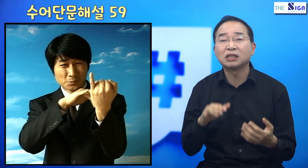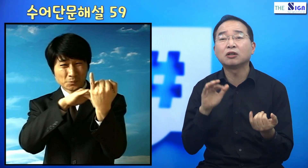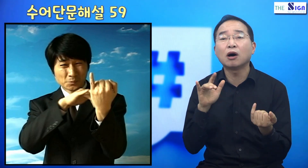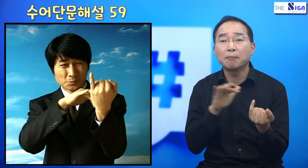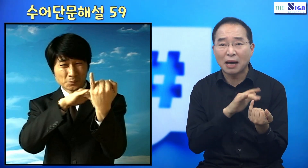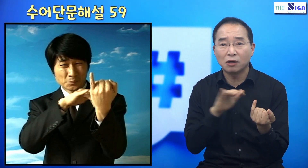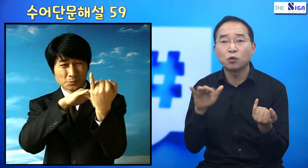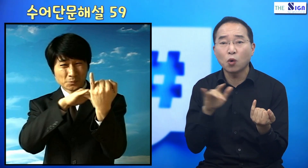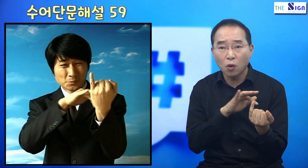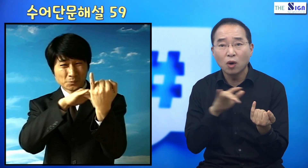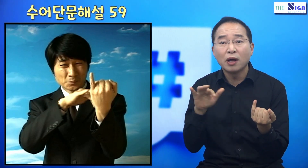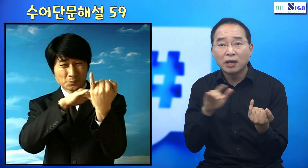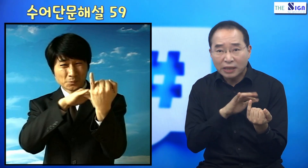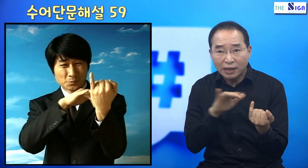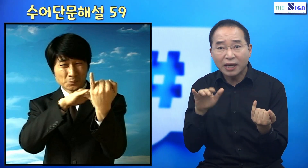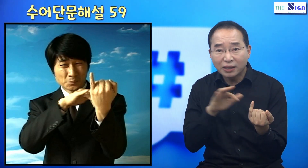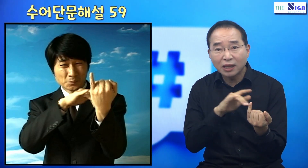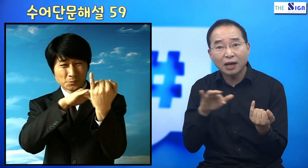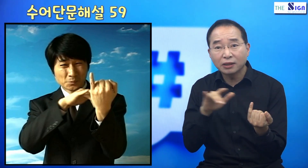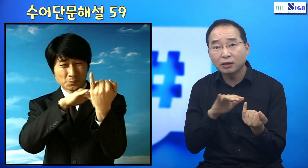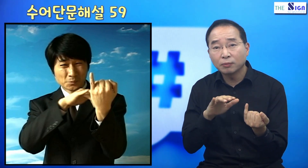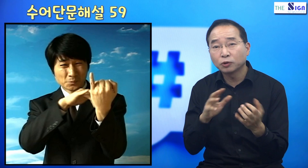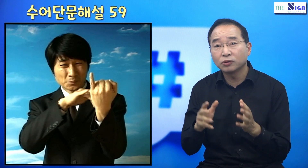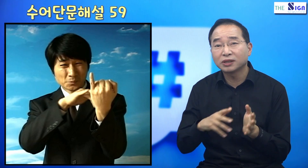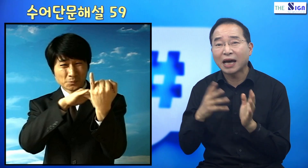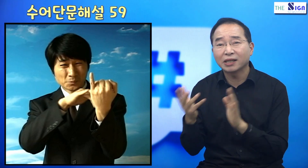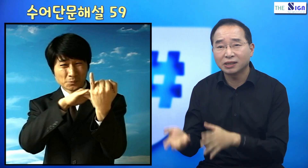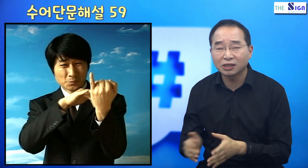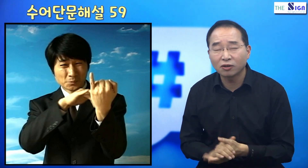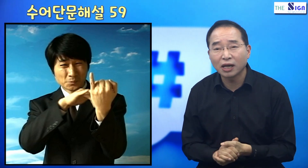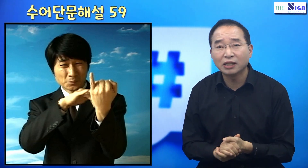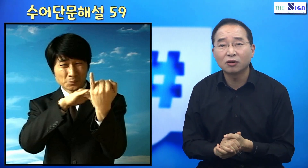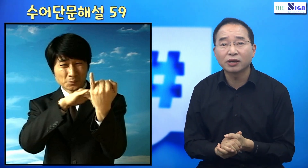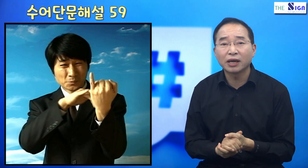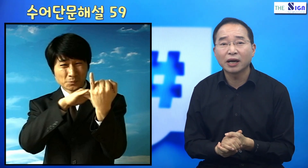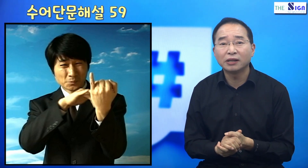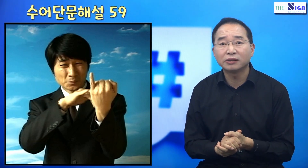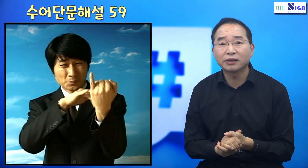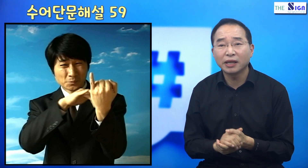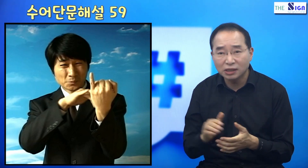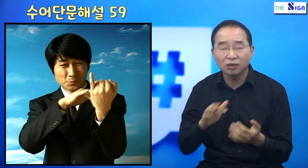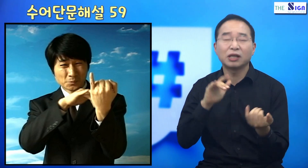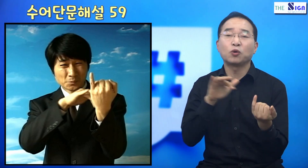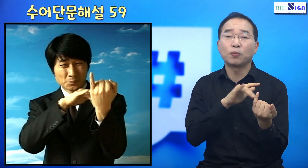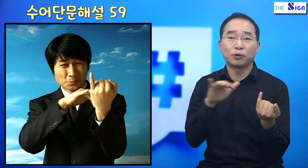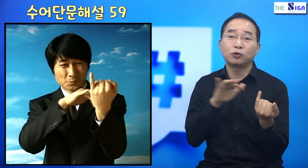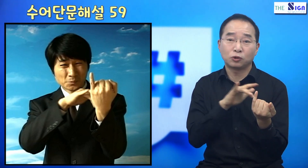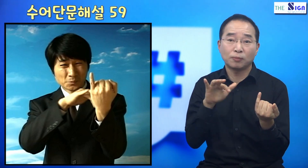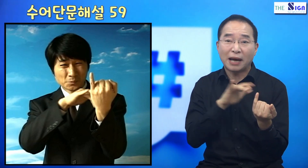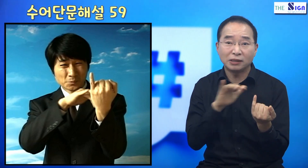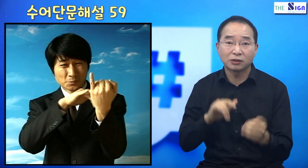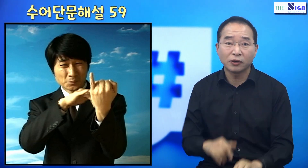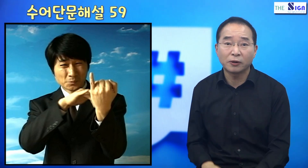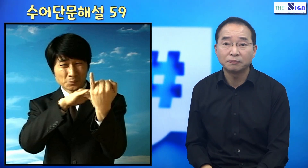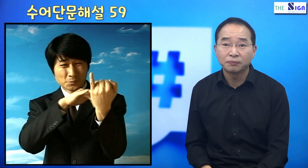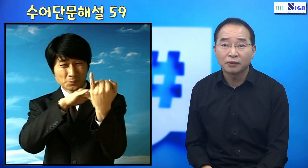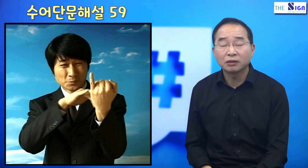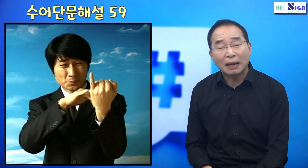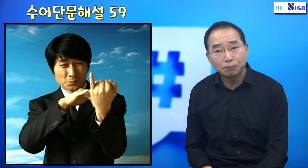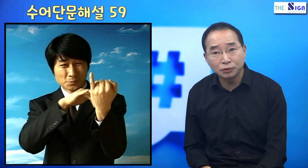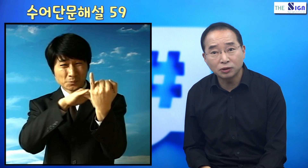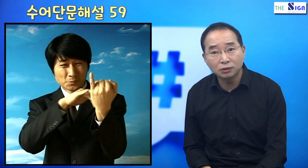있어 막 그러한 말로 얘기한다라는 게 보통 사기치거나 이렇게 할 때 이전에 이런 표현들을 좀 많이